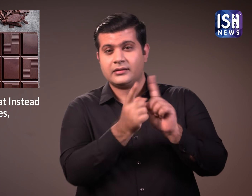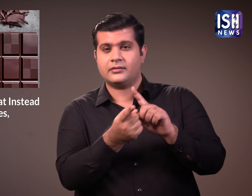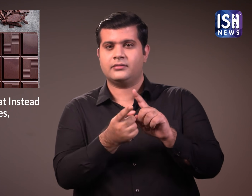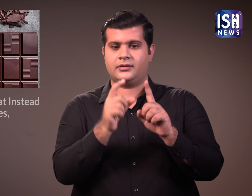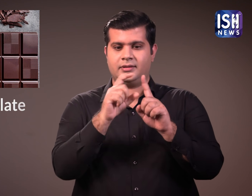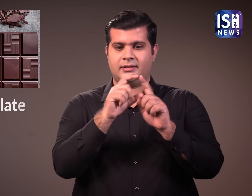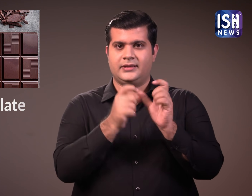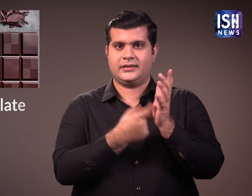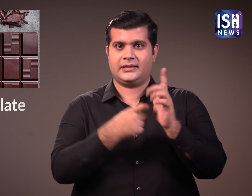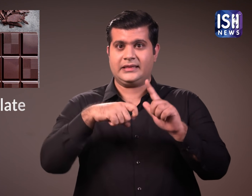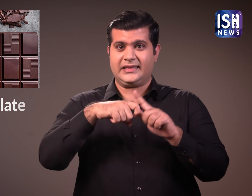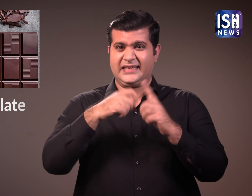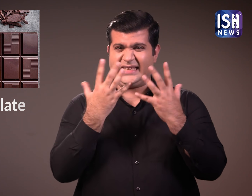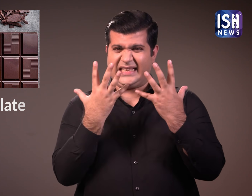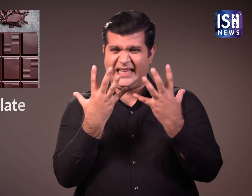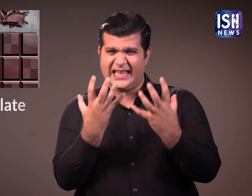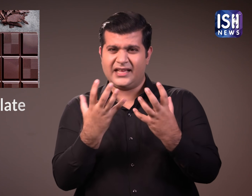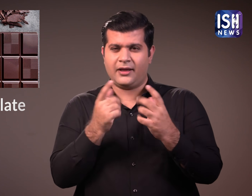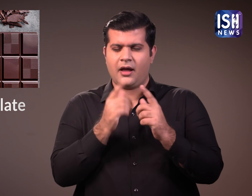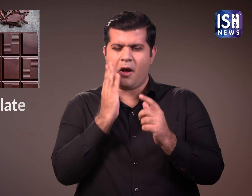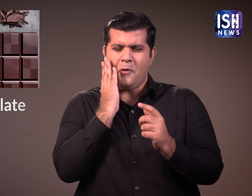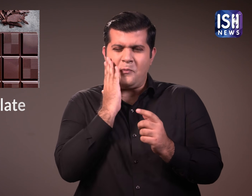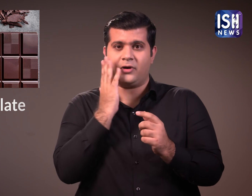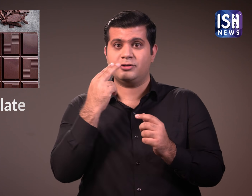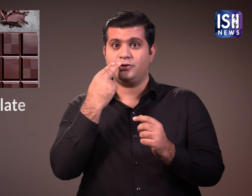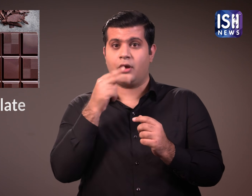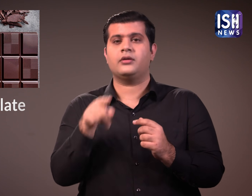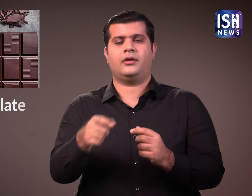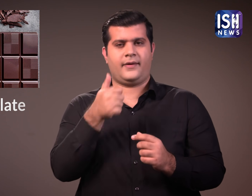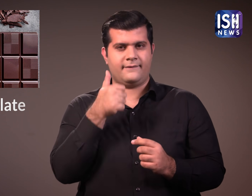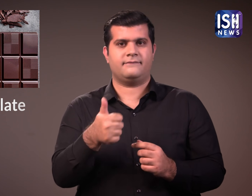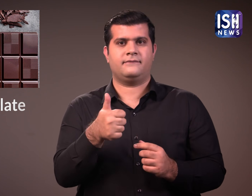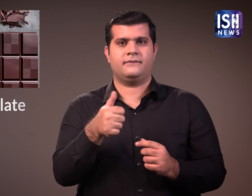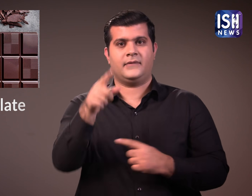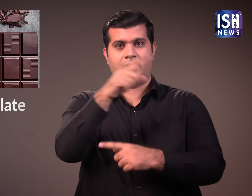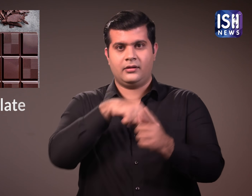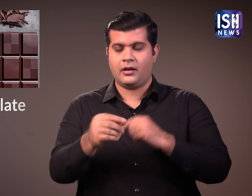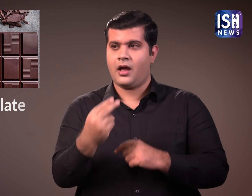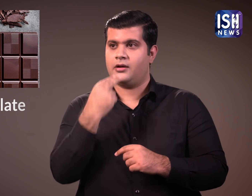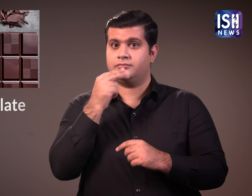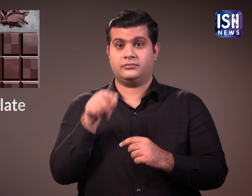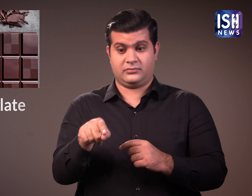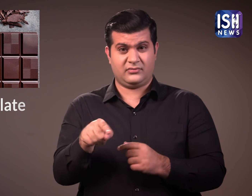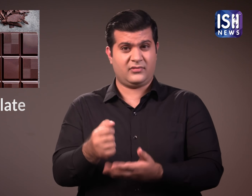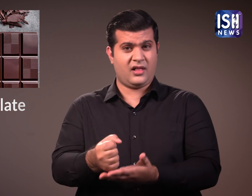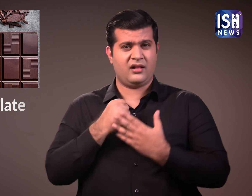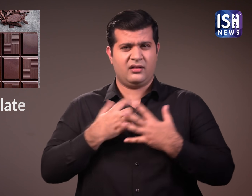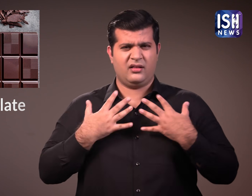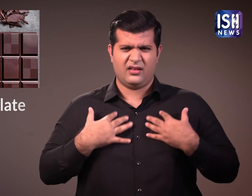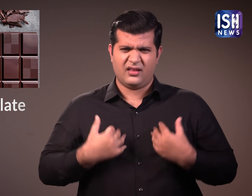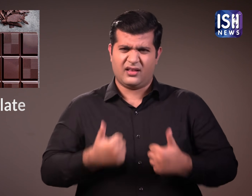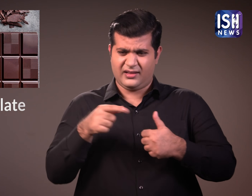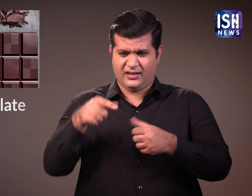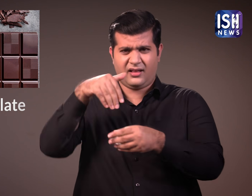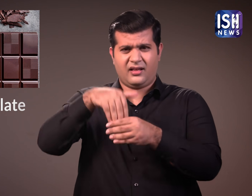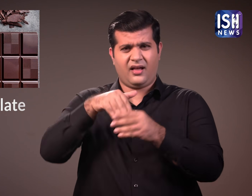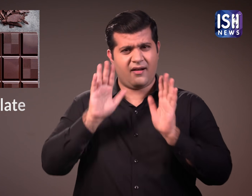थोड़ी कडवी होती है। डाक चॉकलेट फाइबर, आयन, मगनेशियम